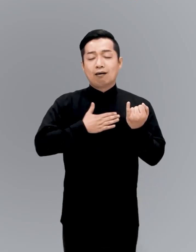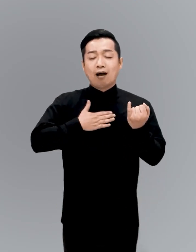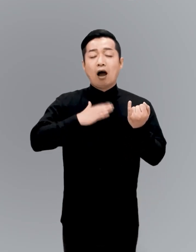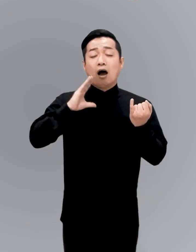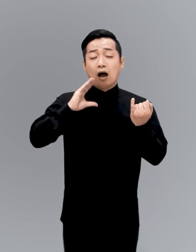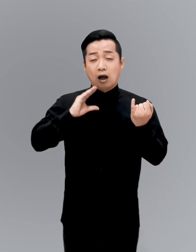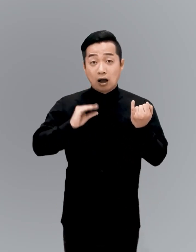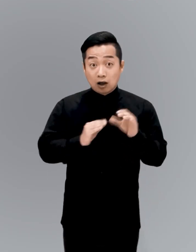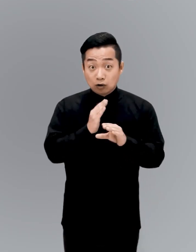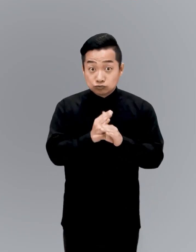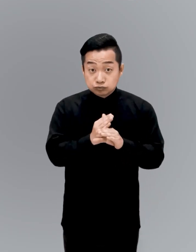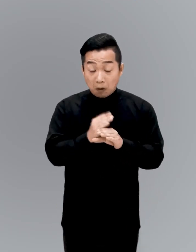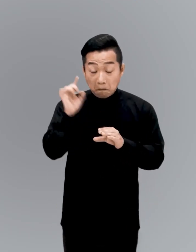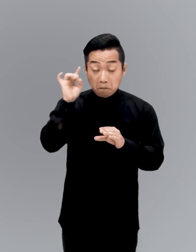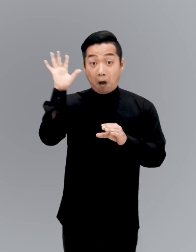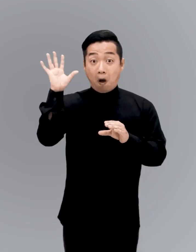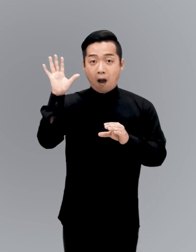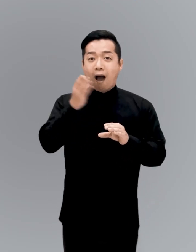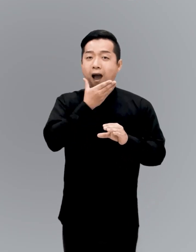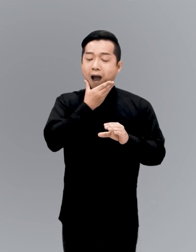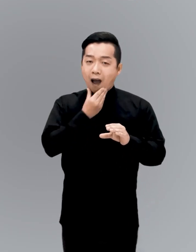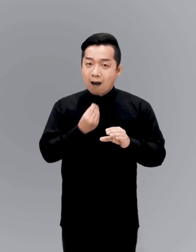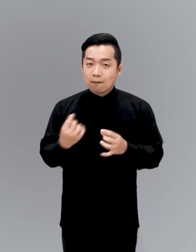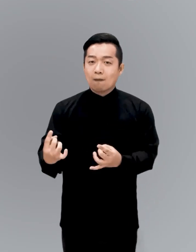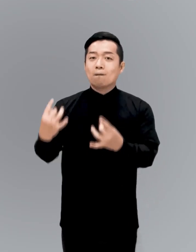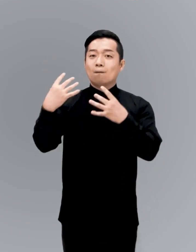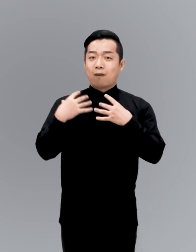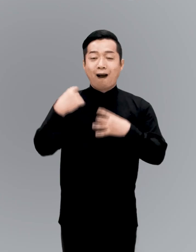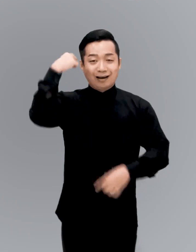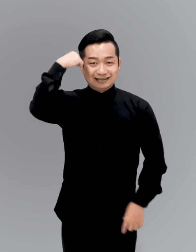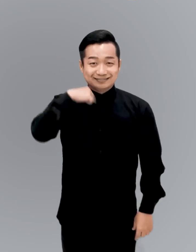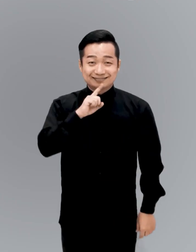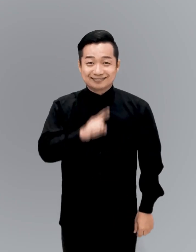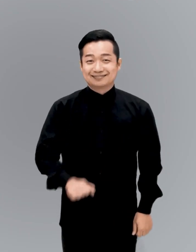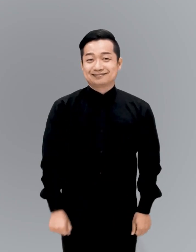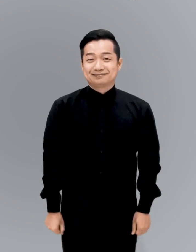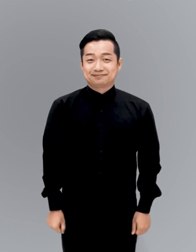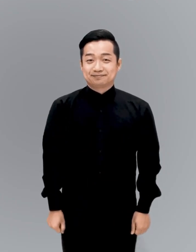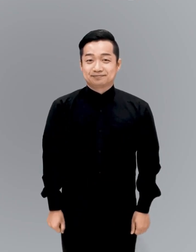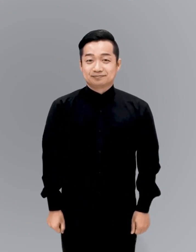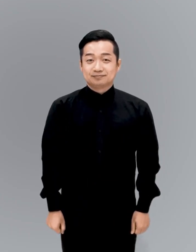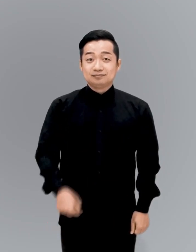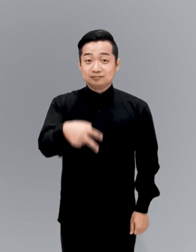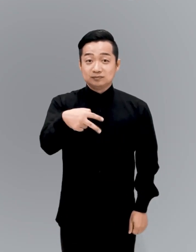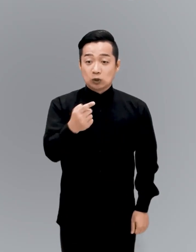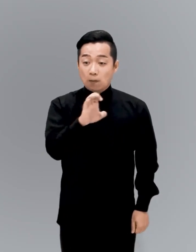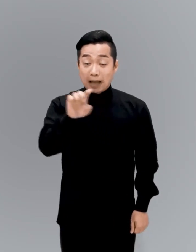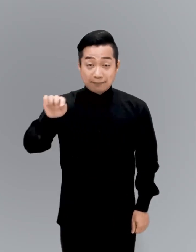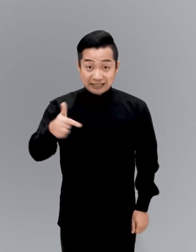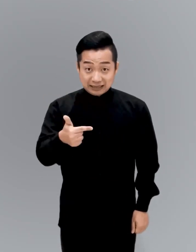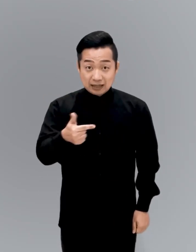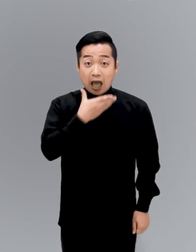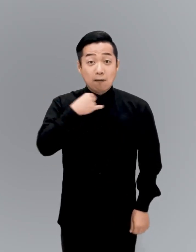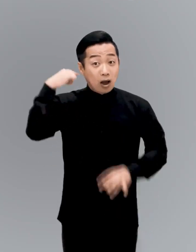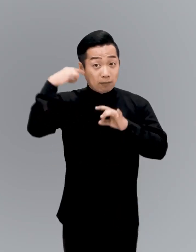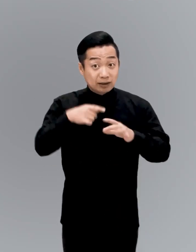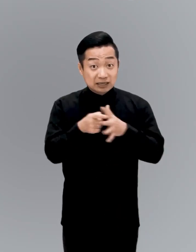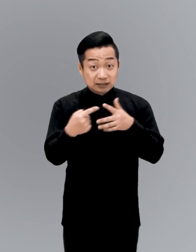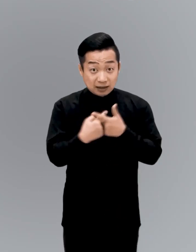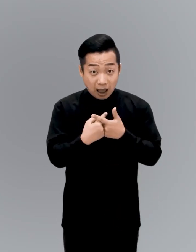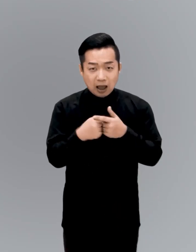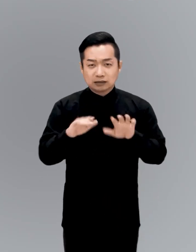메말라가는 그녀의 마음에 예상 밖의 달콤한 간식처럼 툭 던져졌다. 그러나 도파민을 제대로